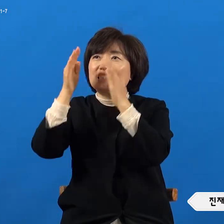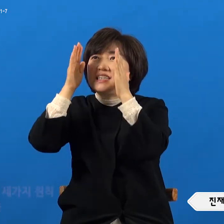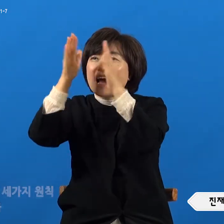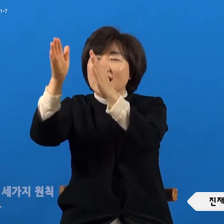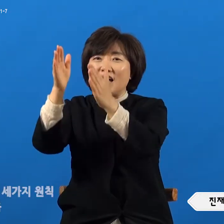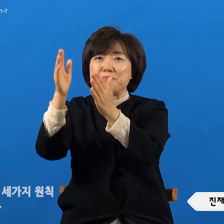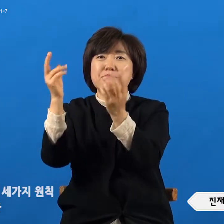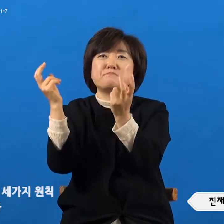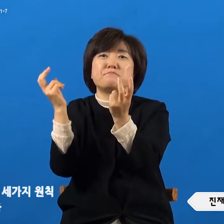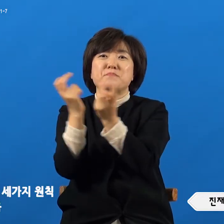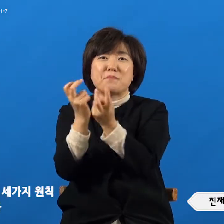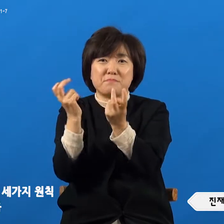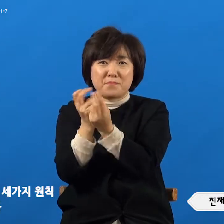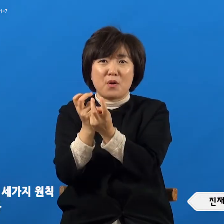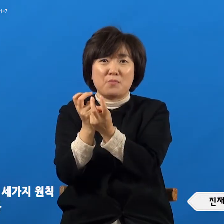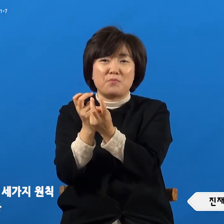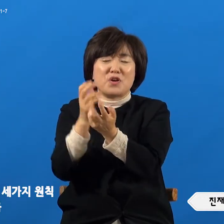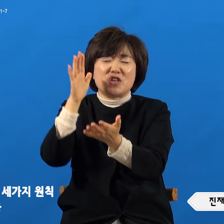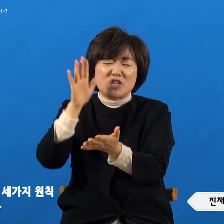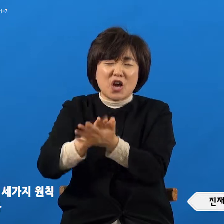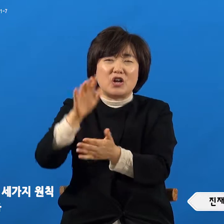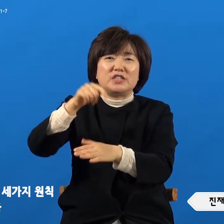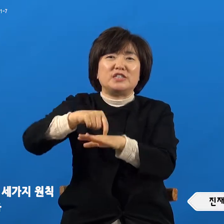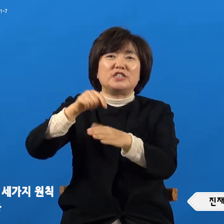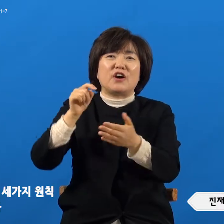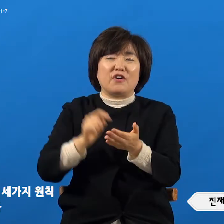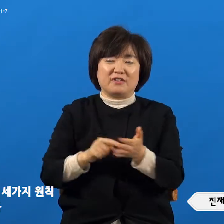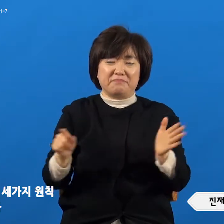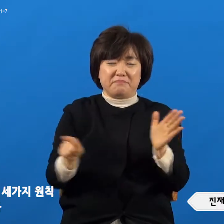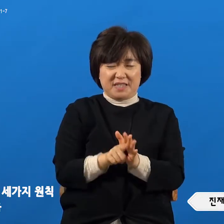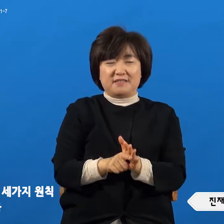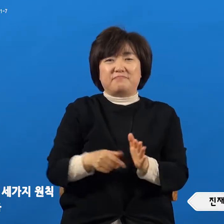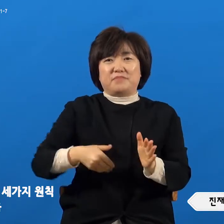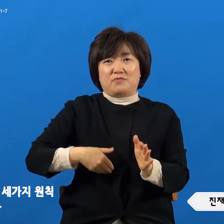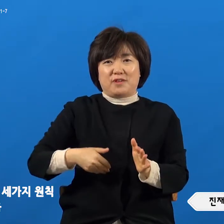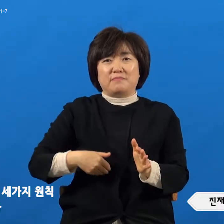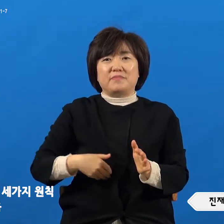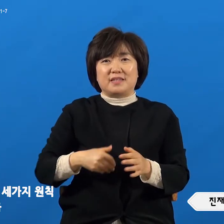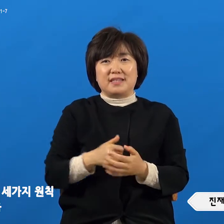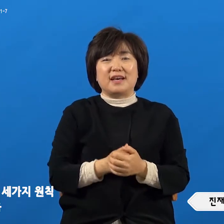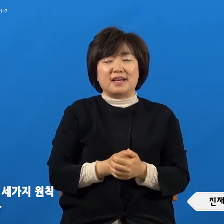원칙, 열정의 믿음입니다. 열정의 믿음.